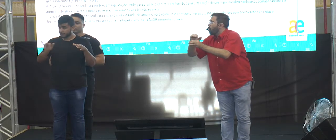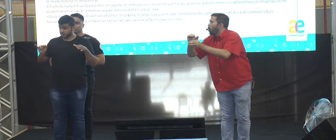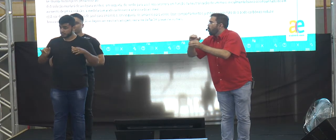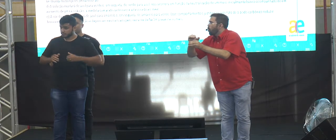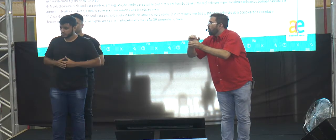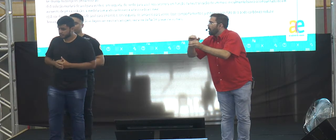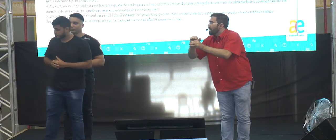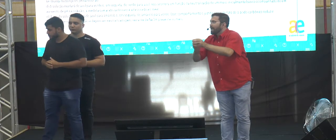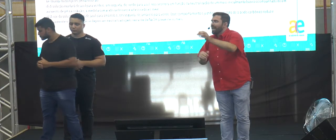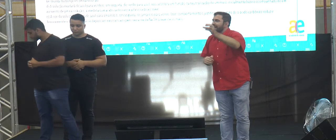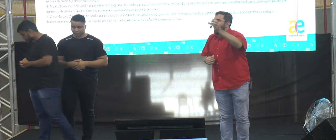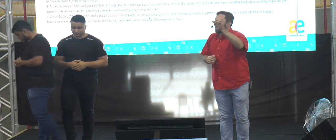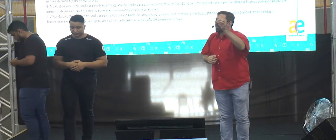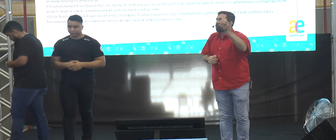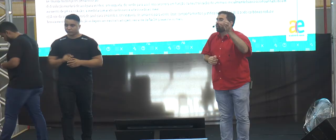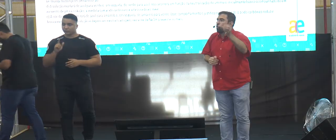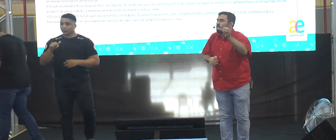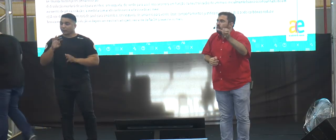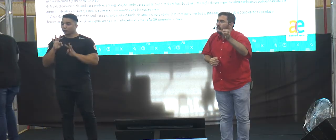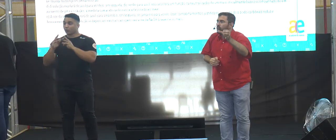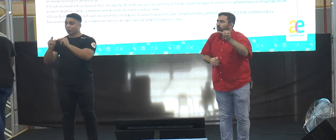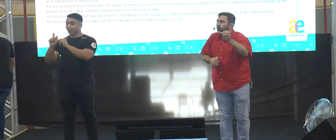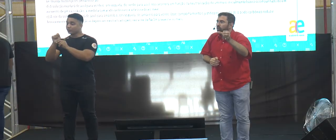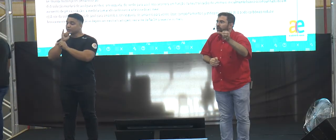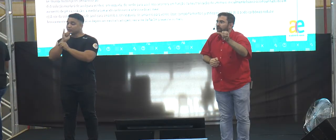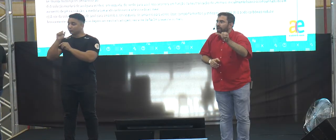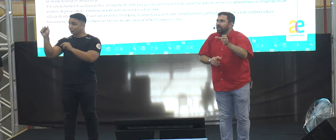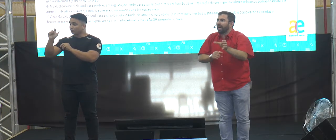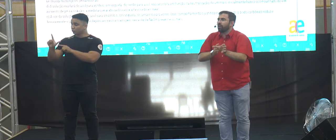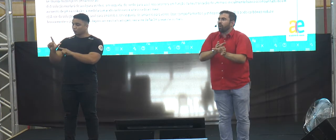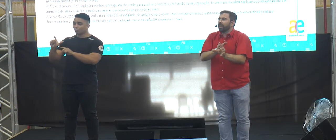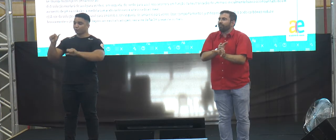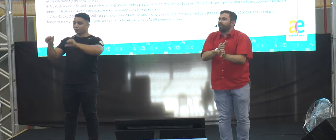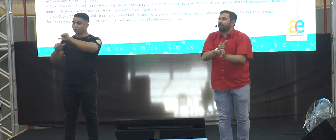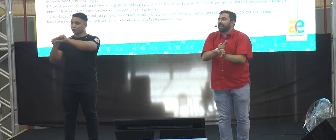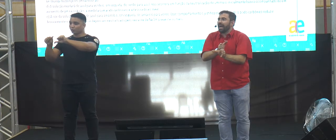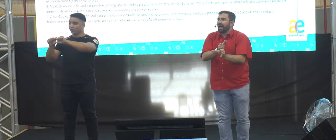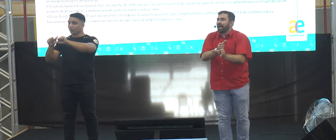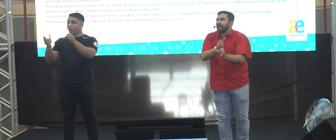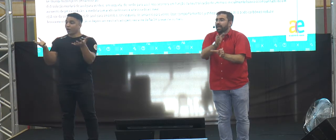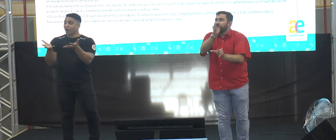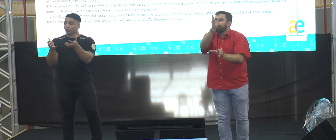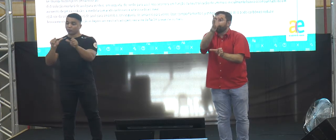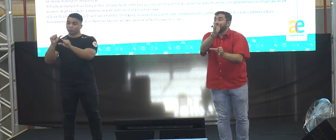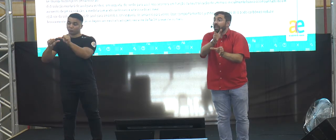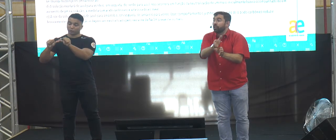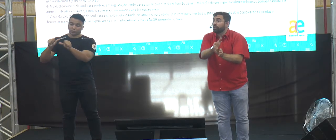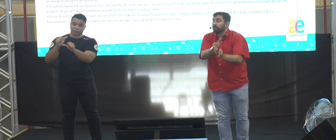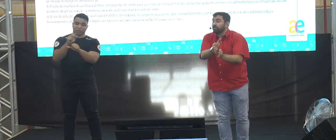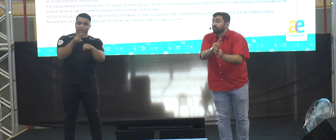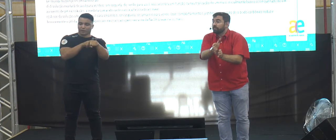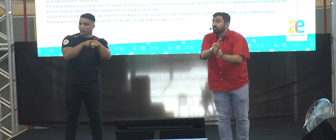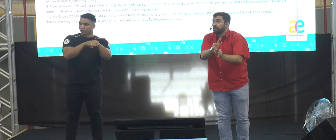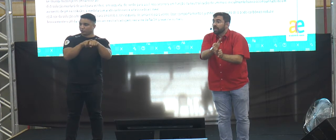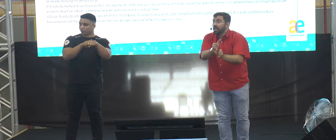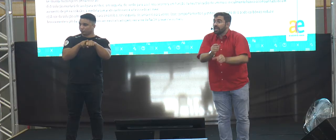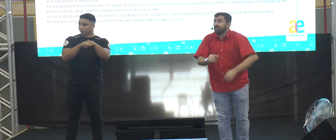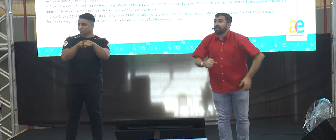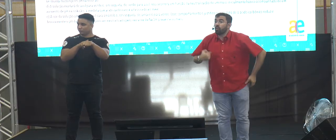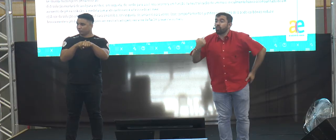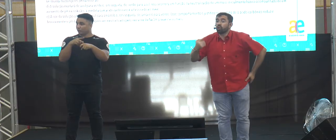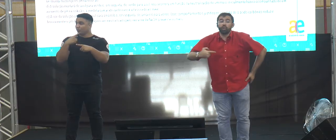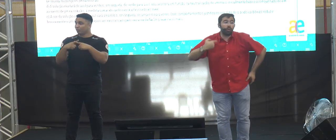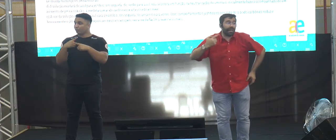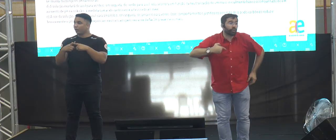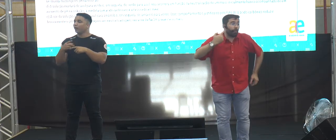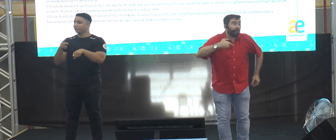total, ele era azul e agora ele vai ficar verde. E